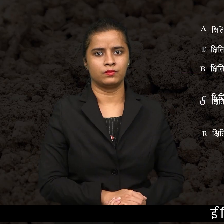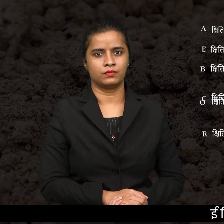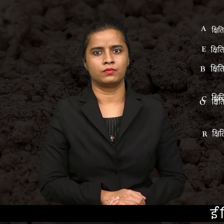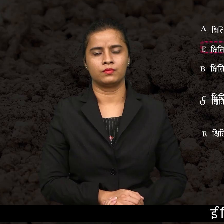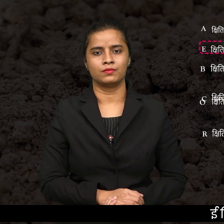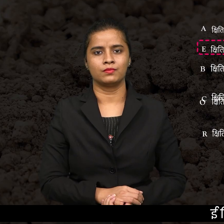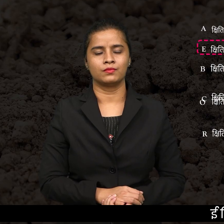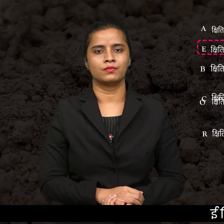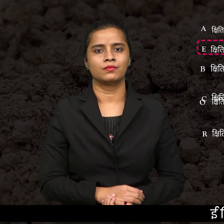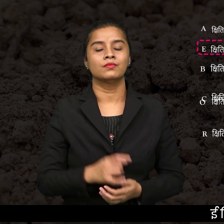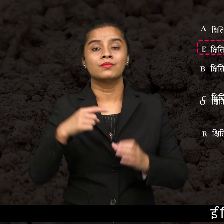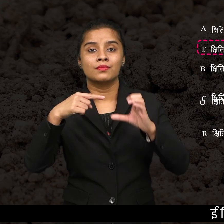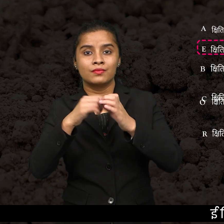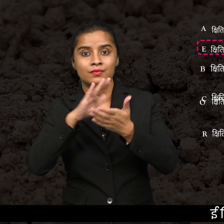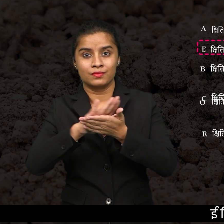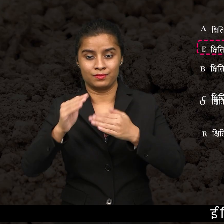ई क्षितिज